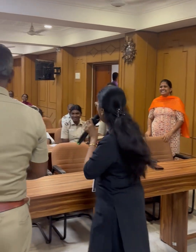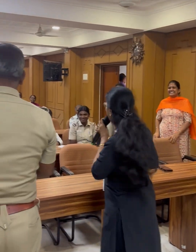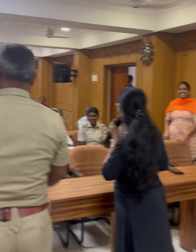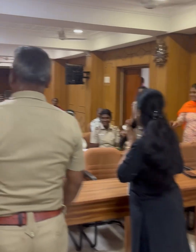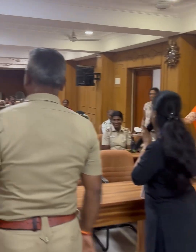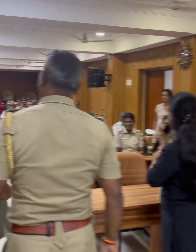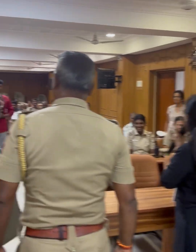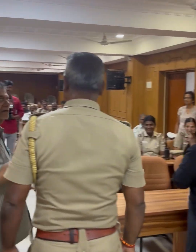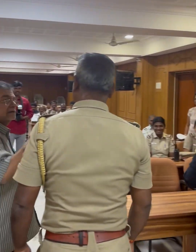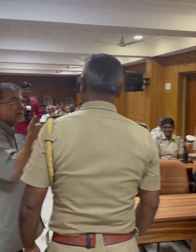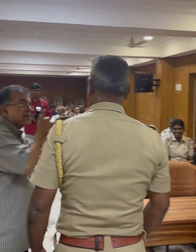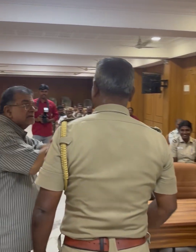இருக்காங்க எல்லாருமே.